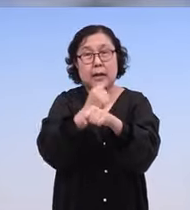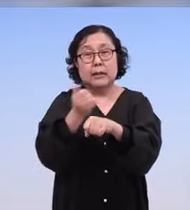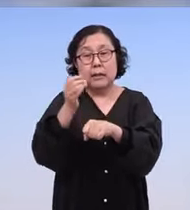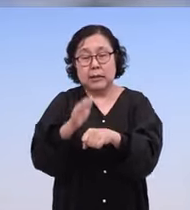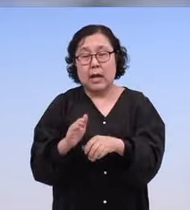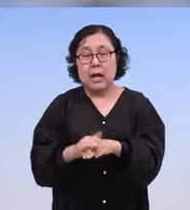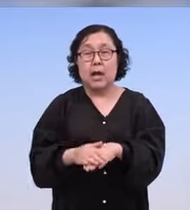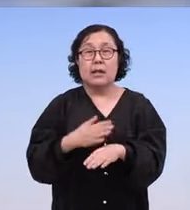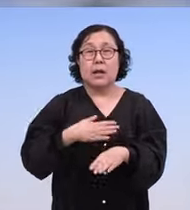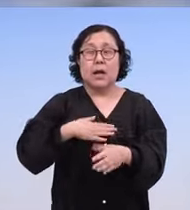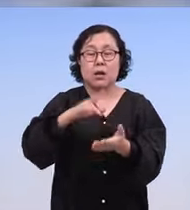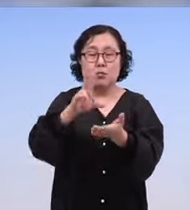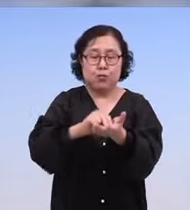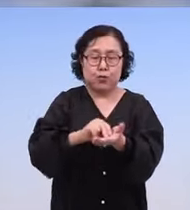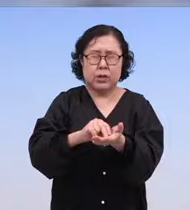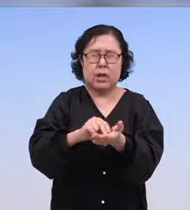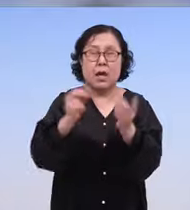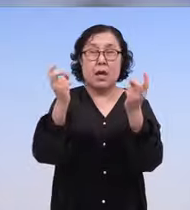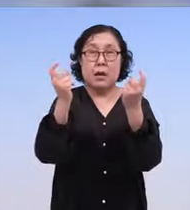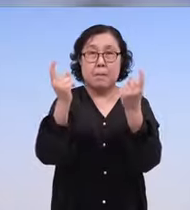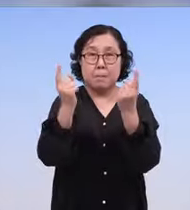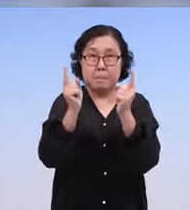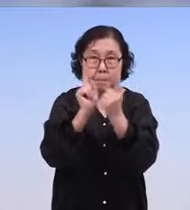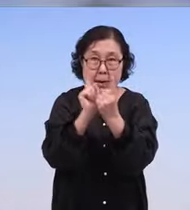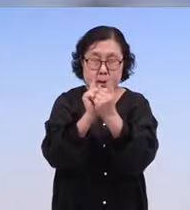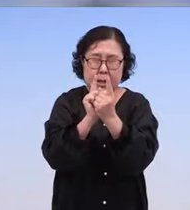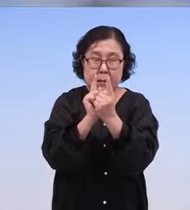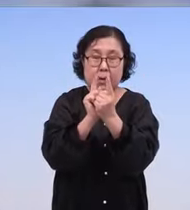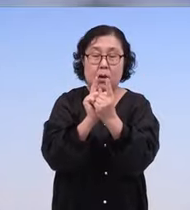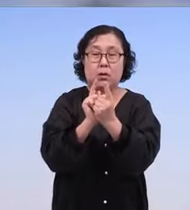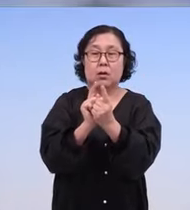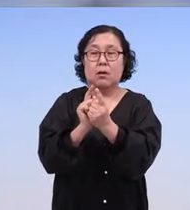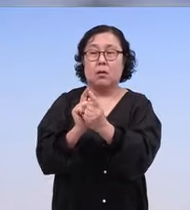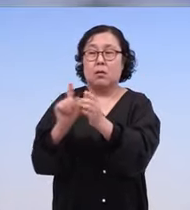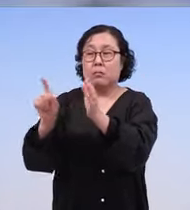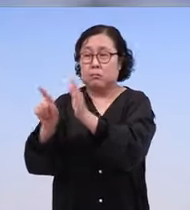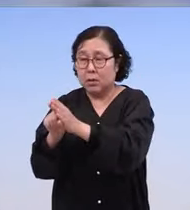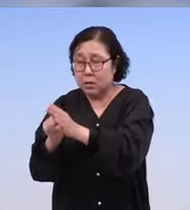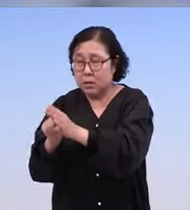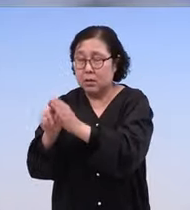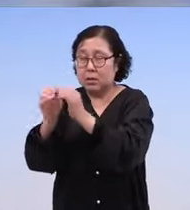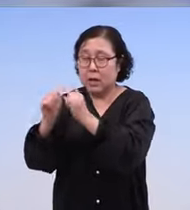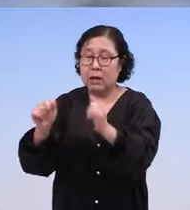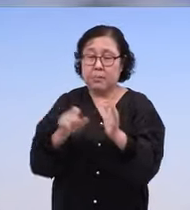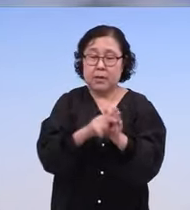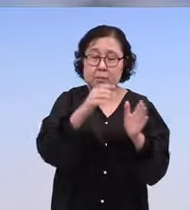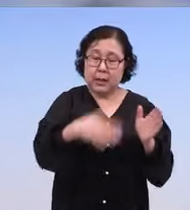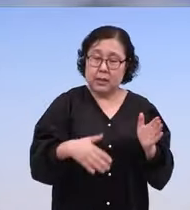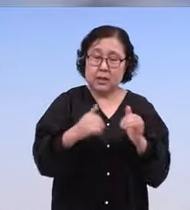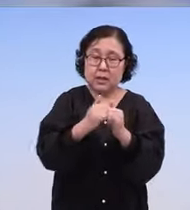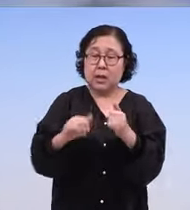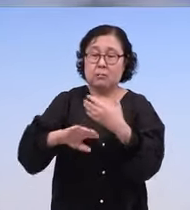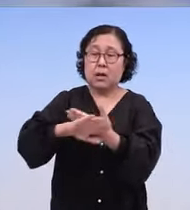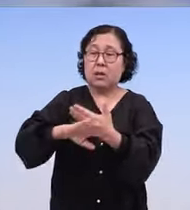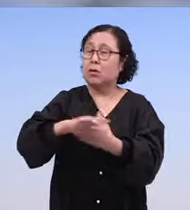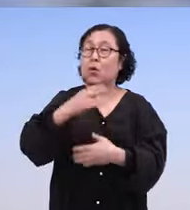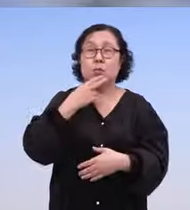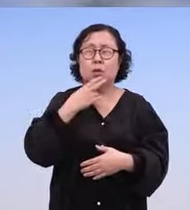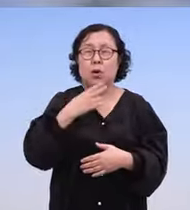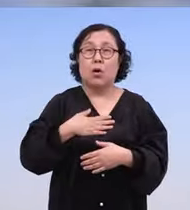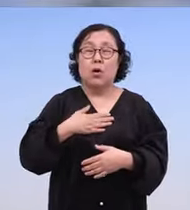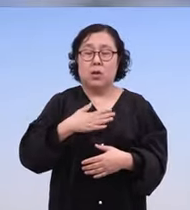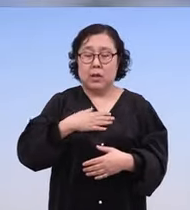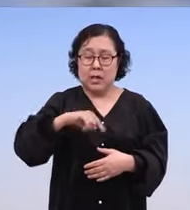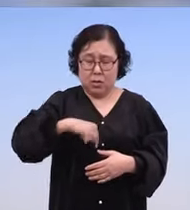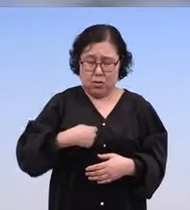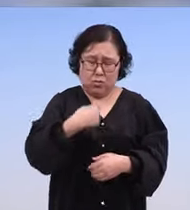어떤 결정적인 문제를 만나면 법전 스님이나 우리나 거의 다를 바 없는, 내가 뭘 해보겠다고 그러다가 외로이 눈물을